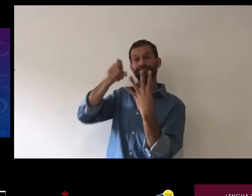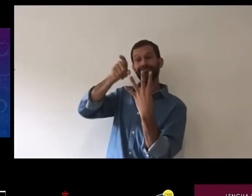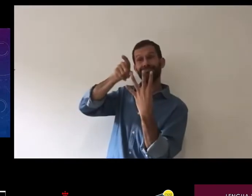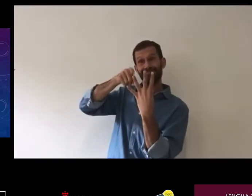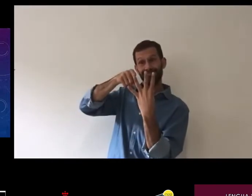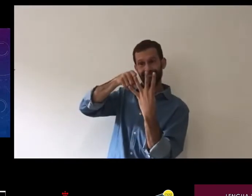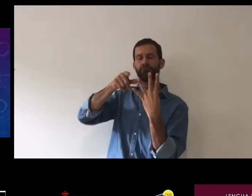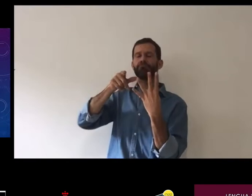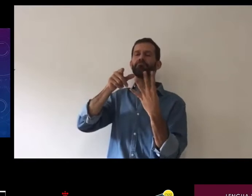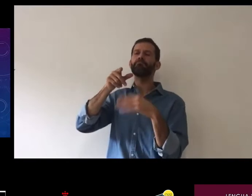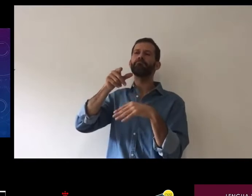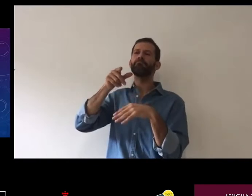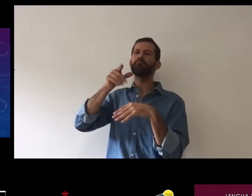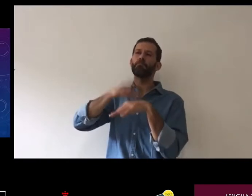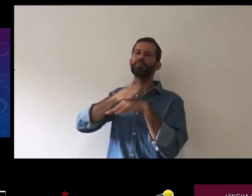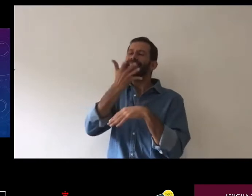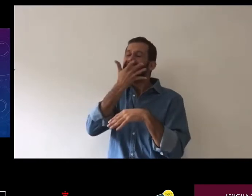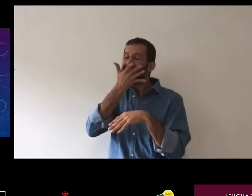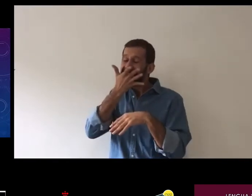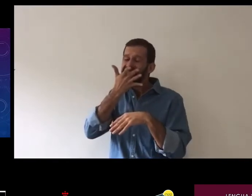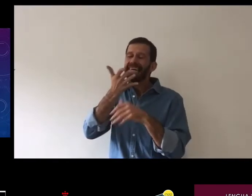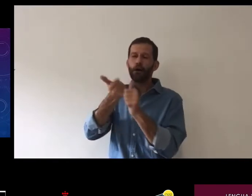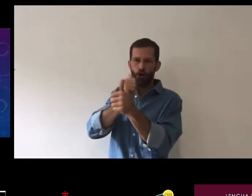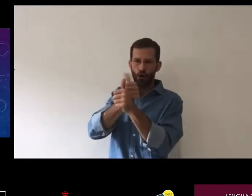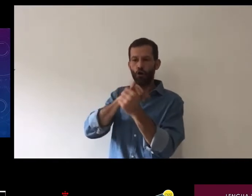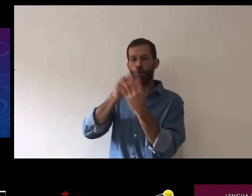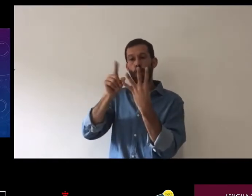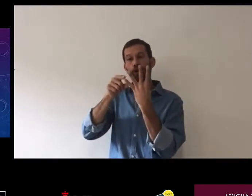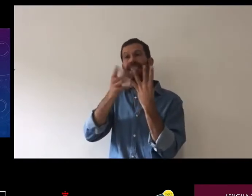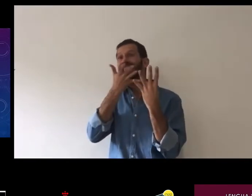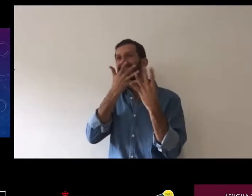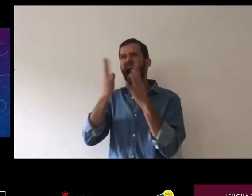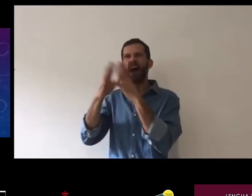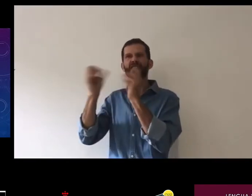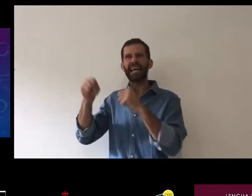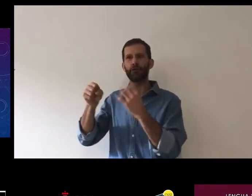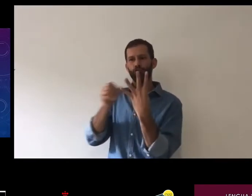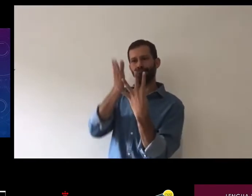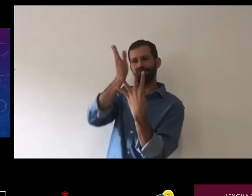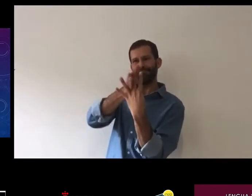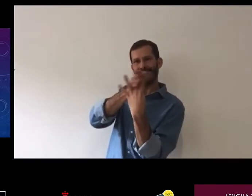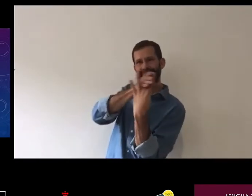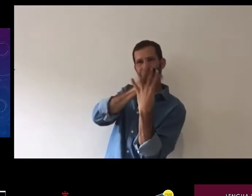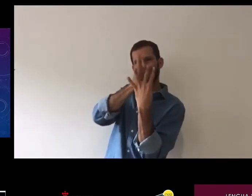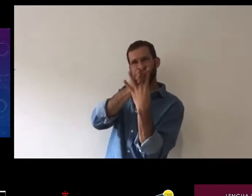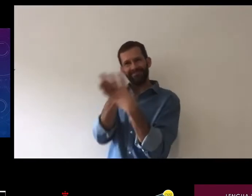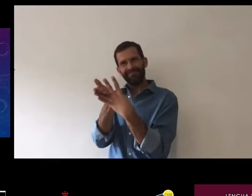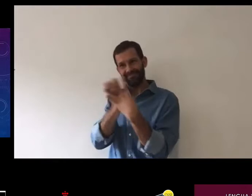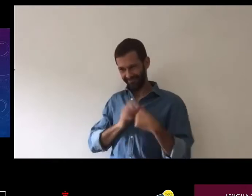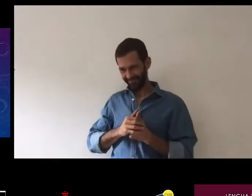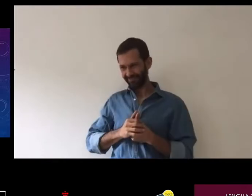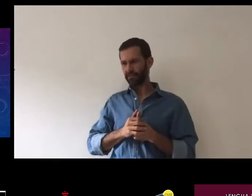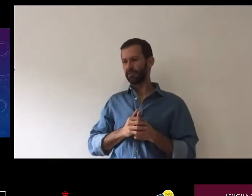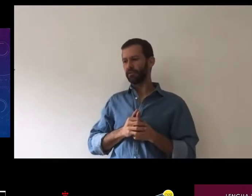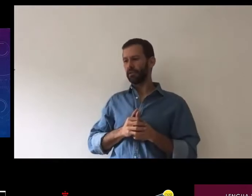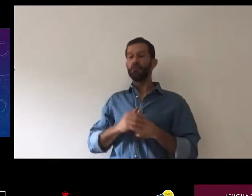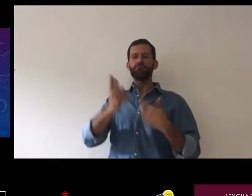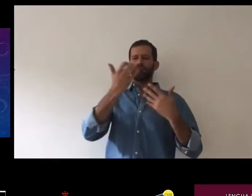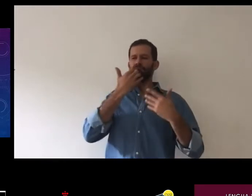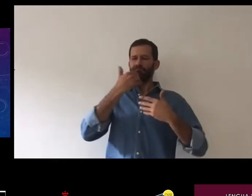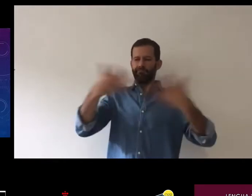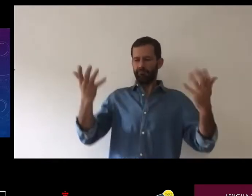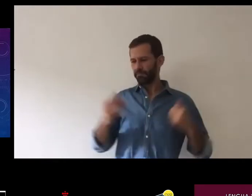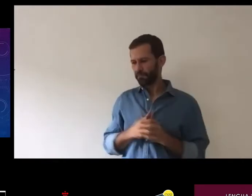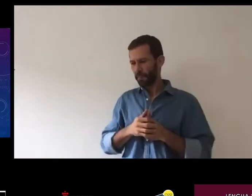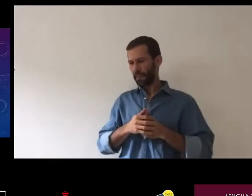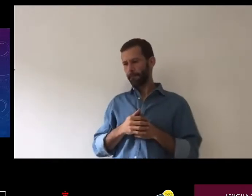arbitrarios y además conceptos abstractos con signos icónicos y signos arbitrarios. Y los dividíamos